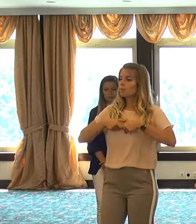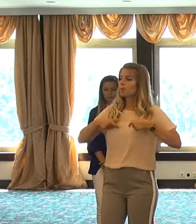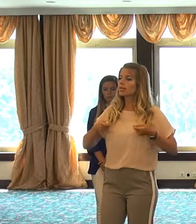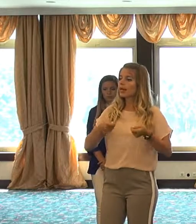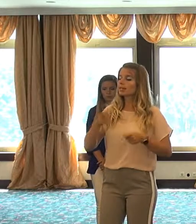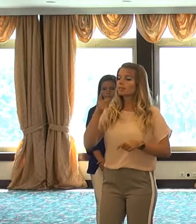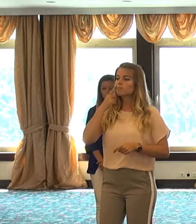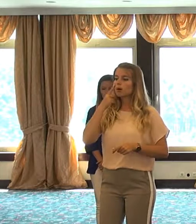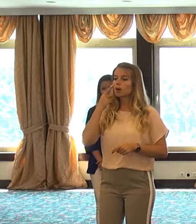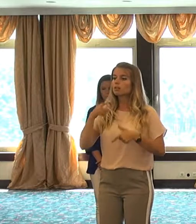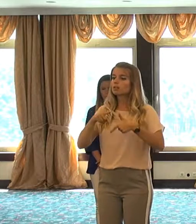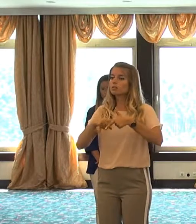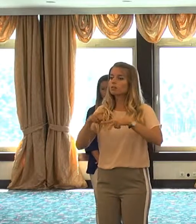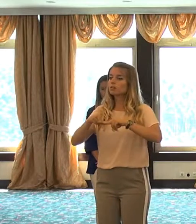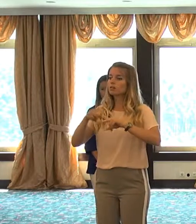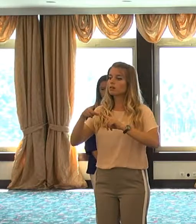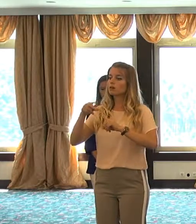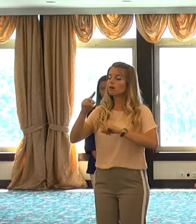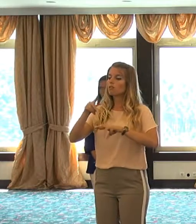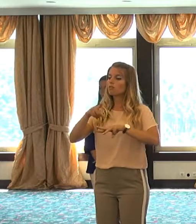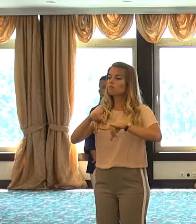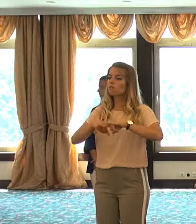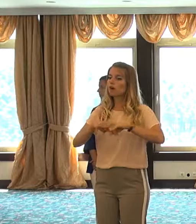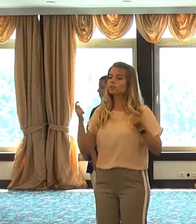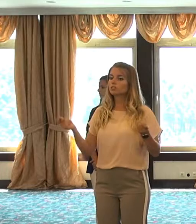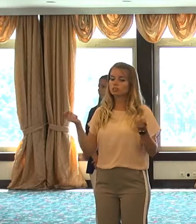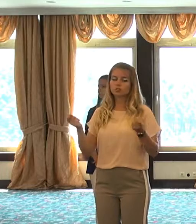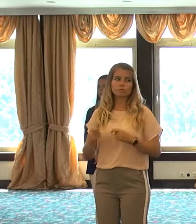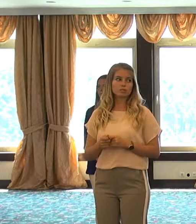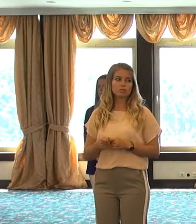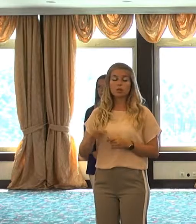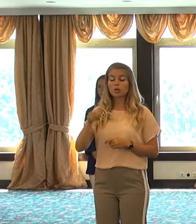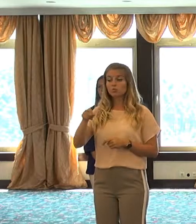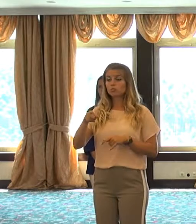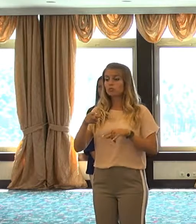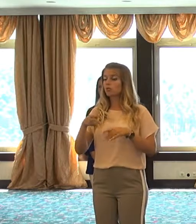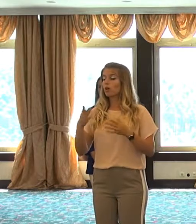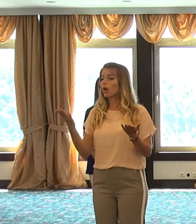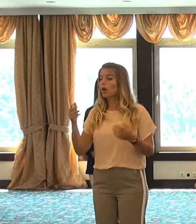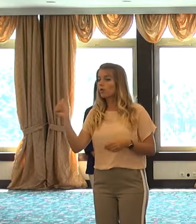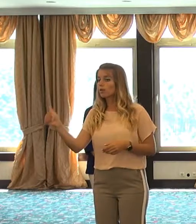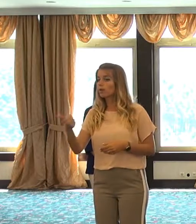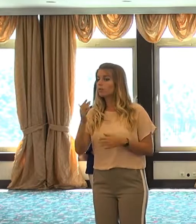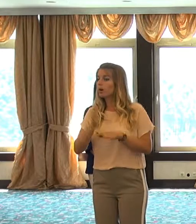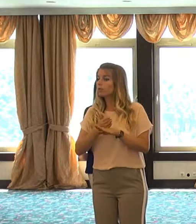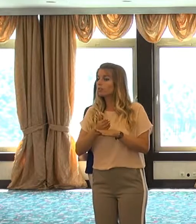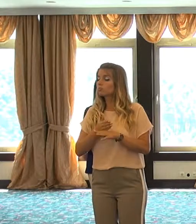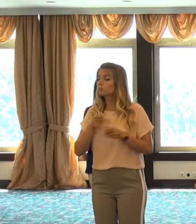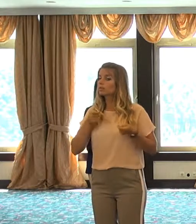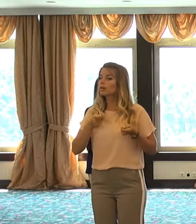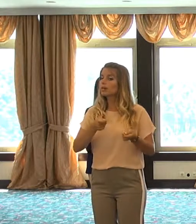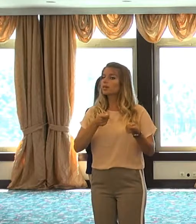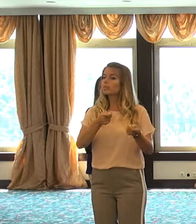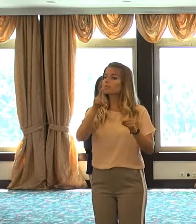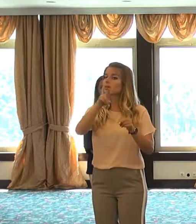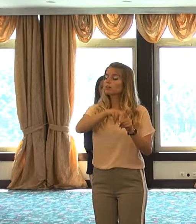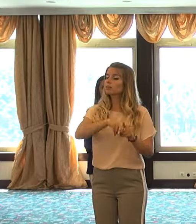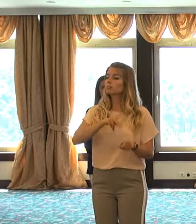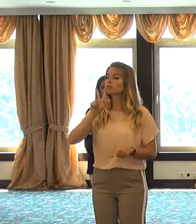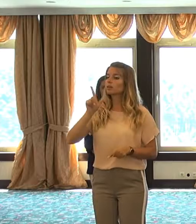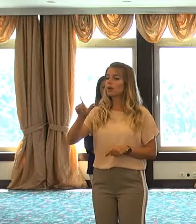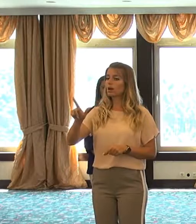Özellikle bu alanda çok ciddi çalışmalar yapıldı. Çünkü temel amacımız neydi? İlk önce eğitime girecek.